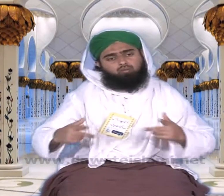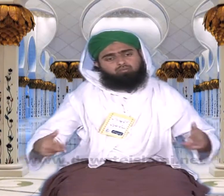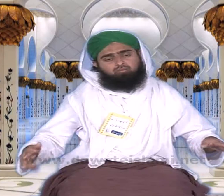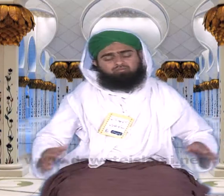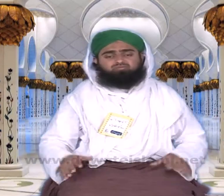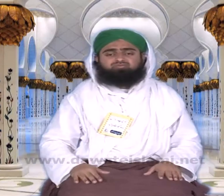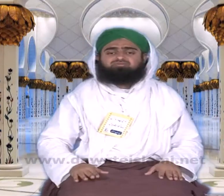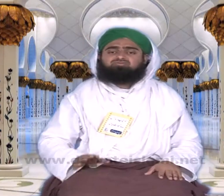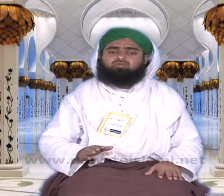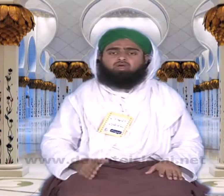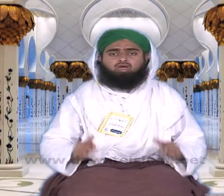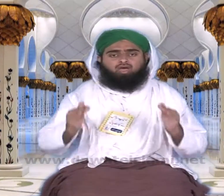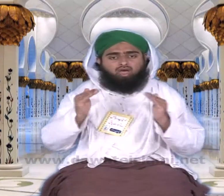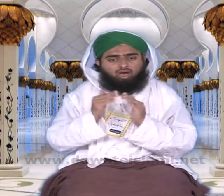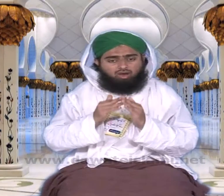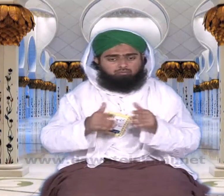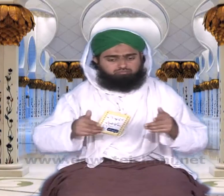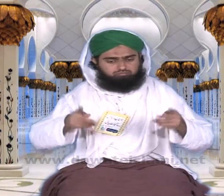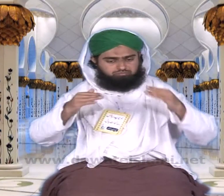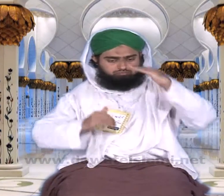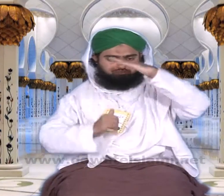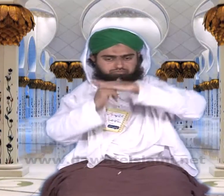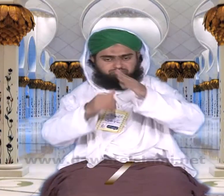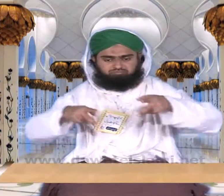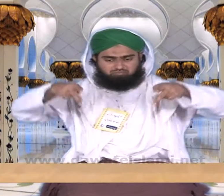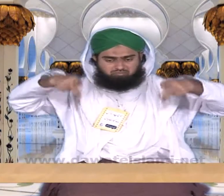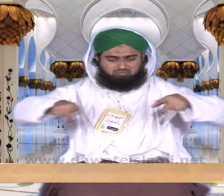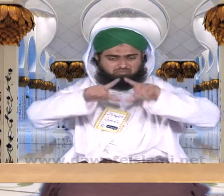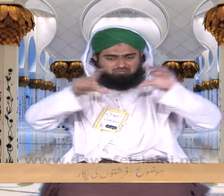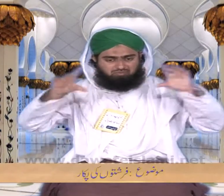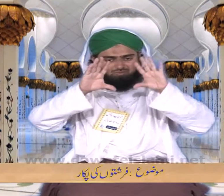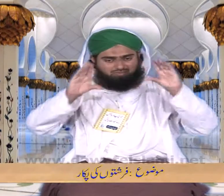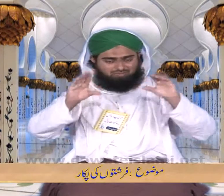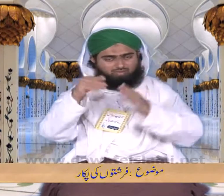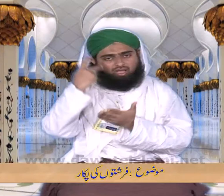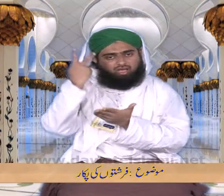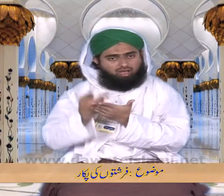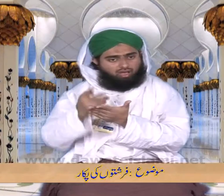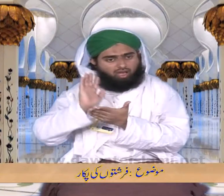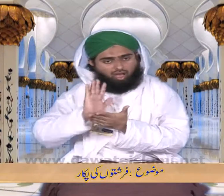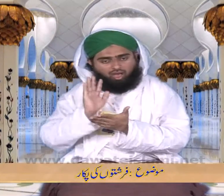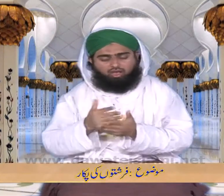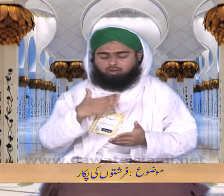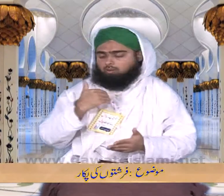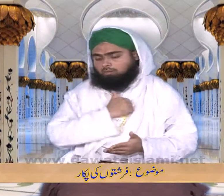کے جوڑ جوڑ الگ ہو گئے اونچے اونچے پلنگوں سے انہیں اٹھا کر زمین کی